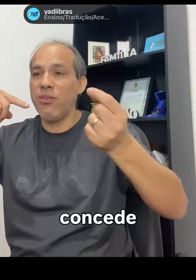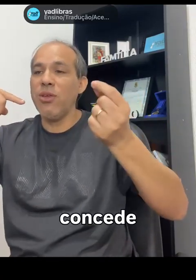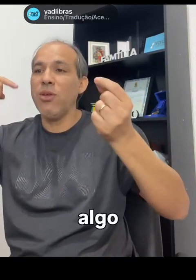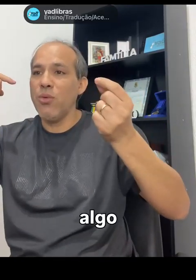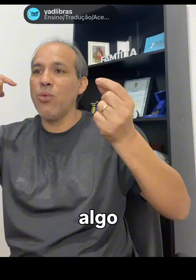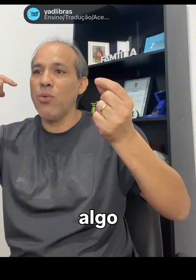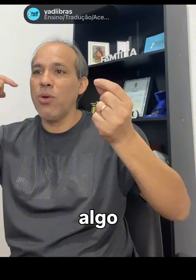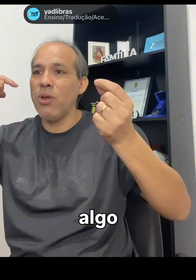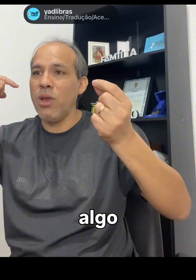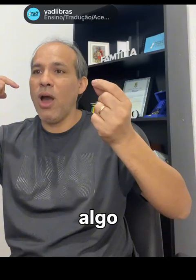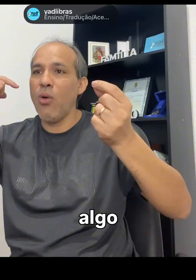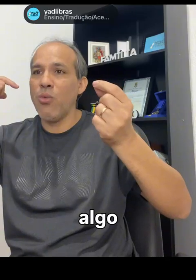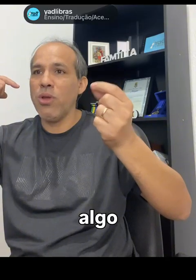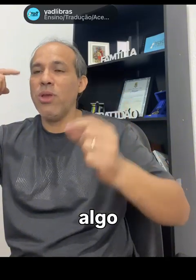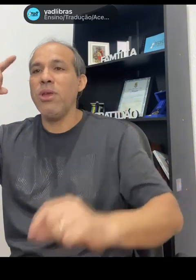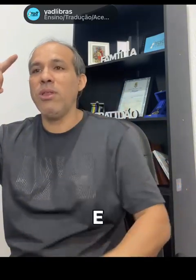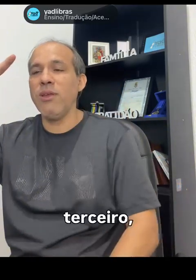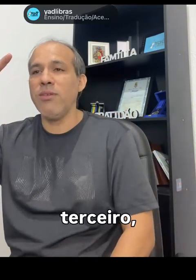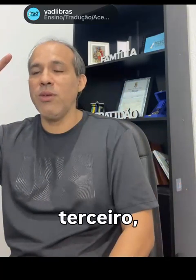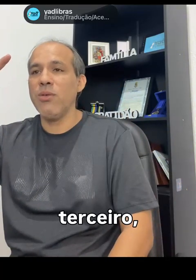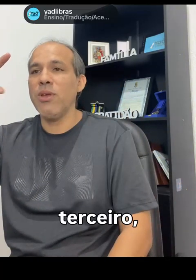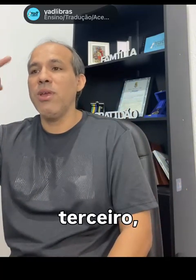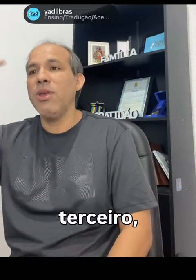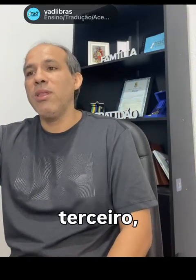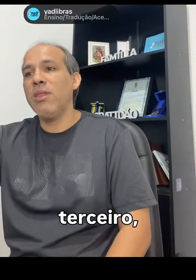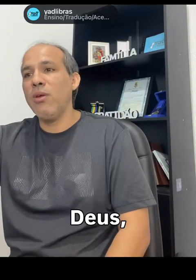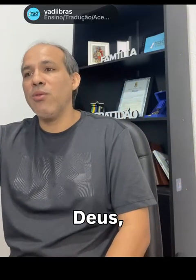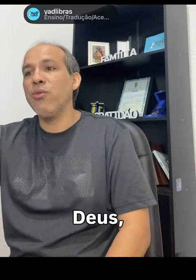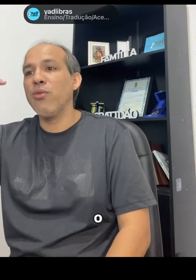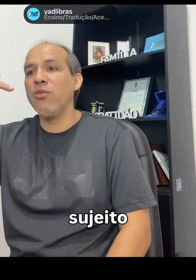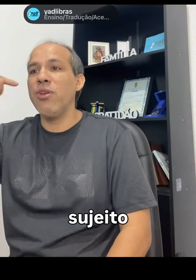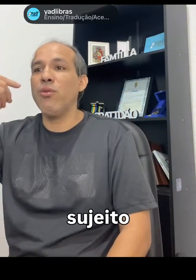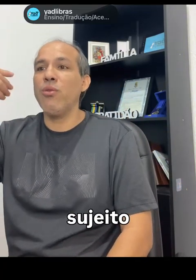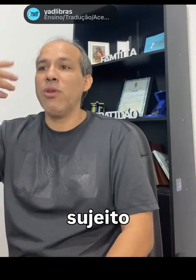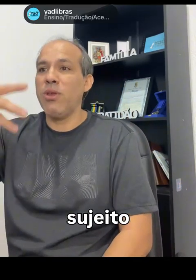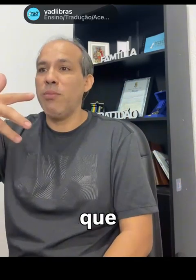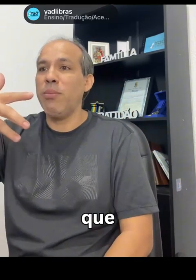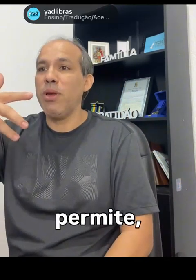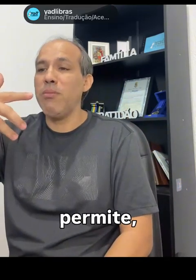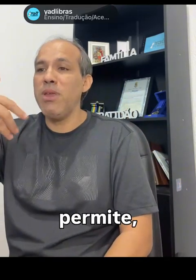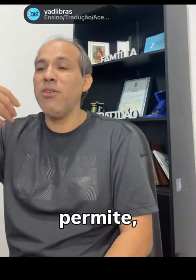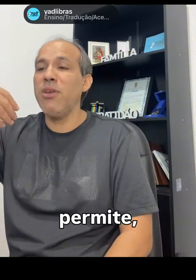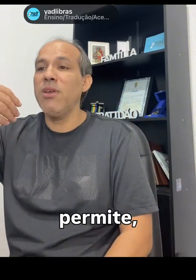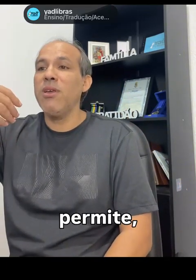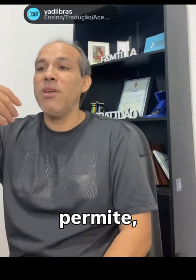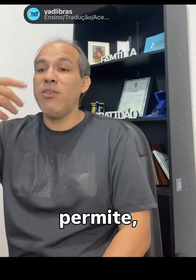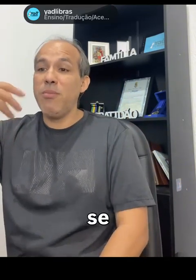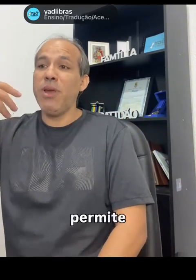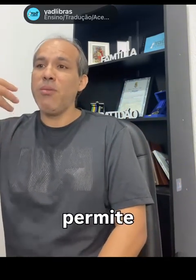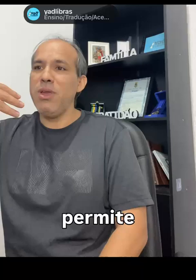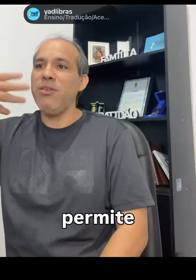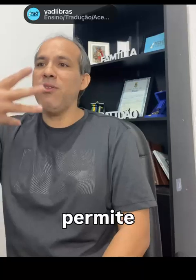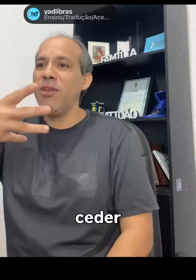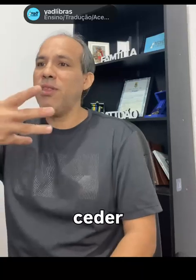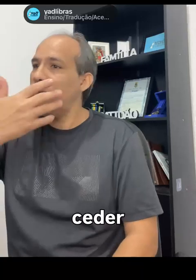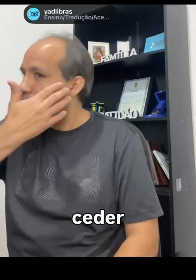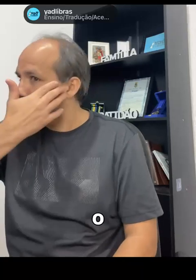concede algo. E terceiro, Deus, o sujeito que se permite ceder o seu